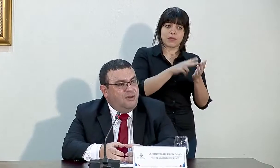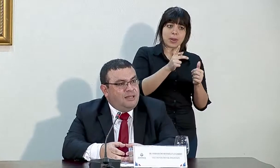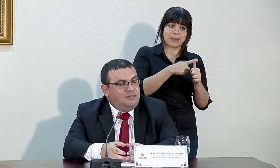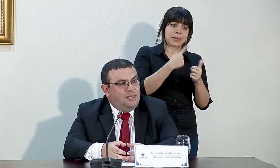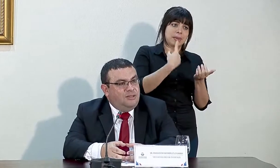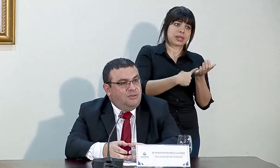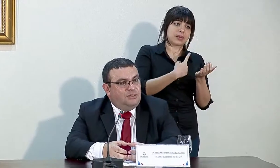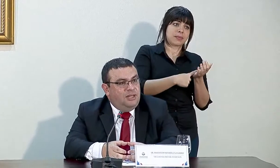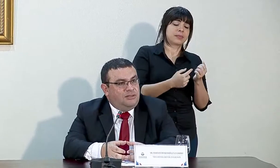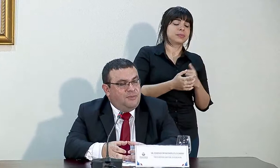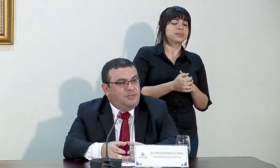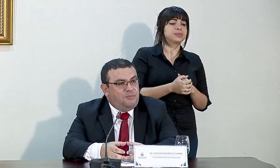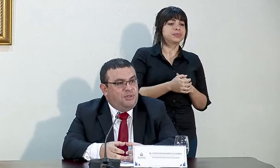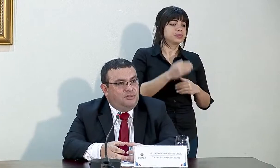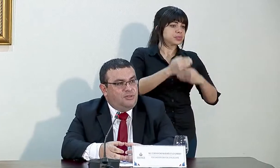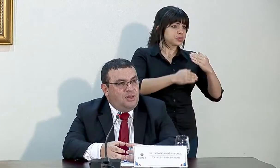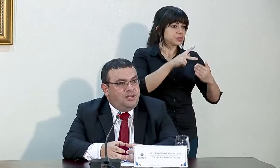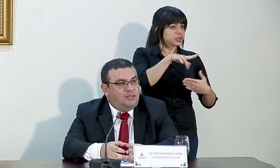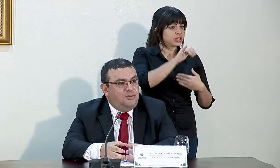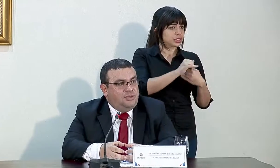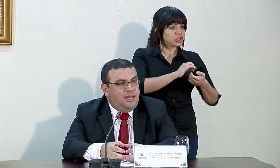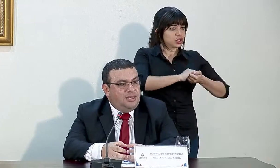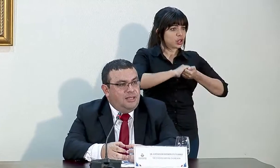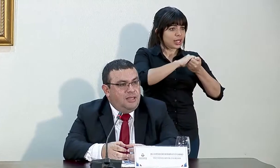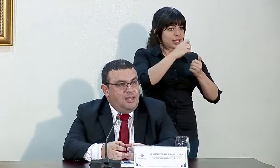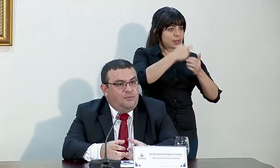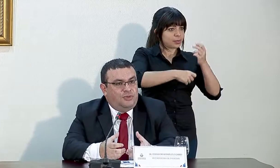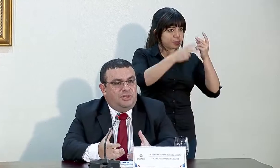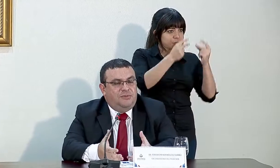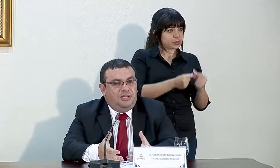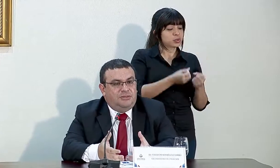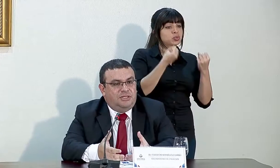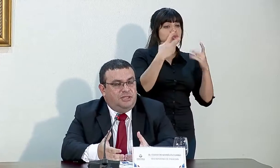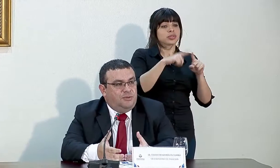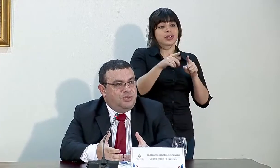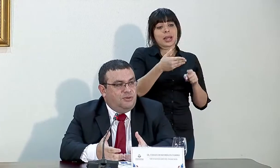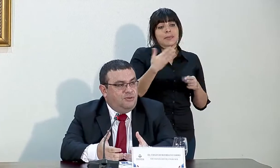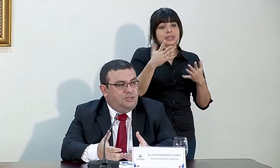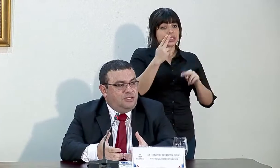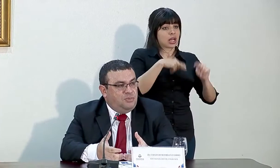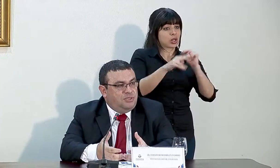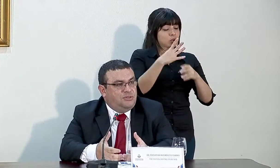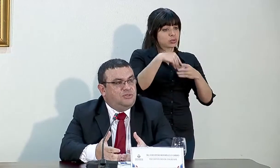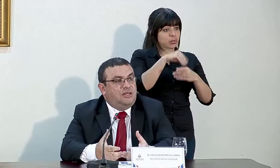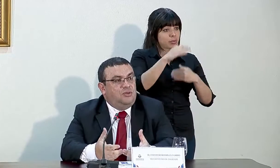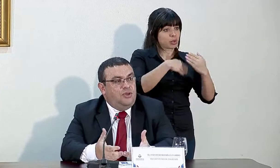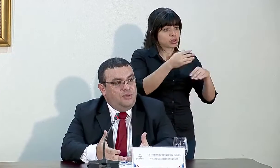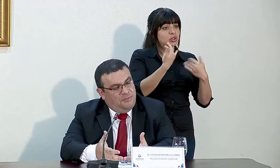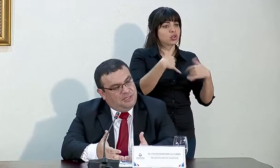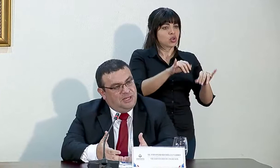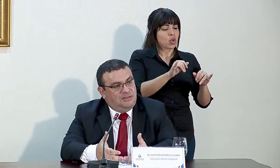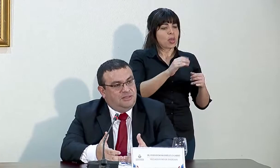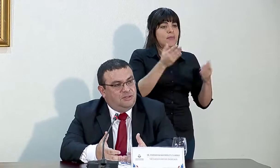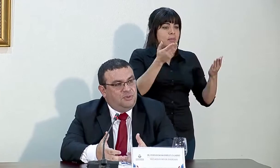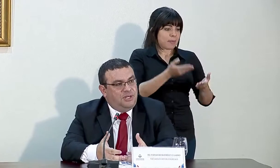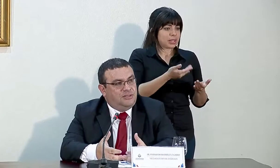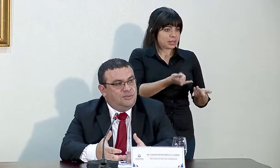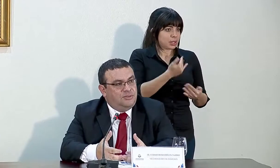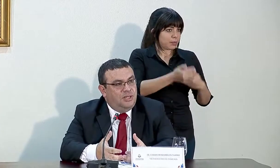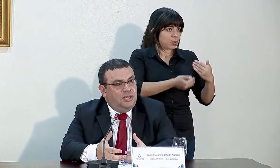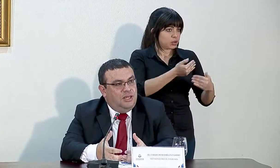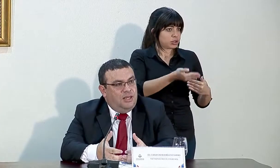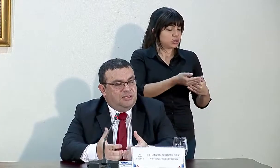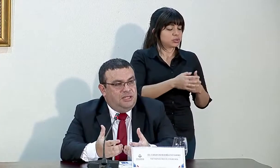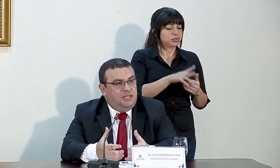primer debate durante el trámite del proyecto de solidaridad tributaria. Muchos elementos que se negociaron durante ese proceso están todavía presentes en los